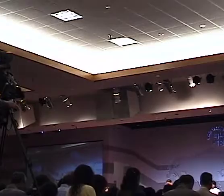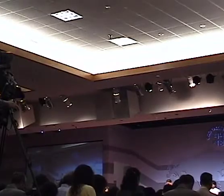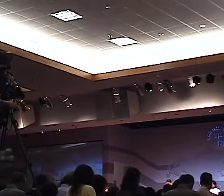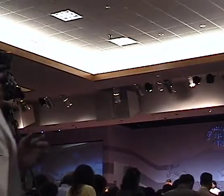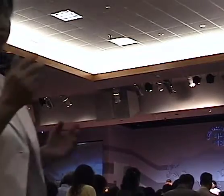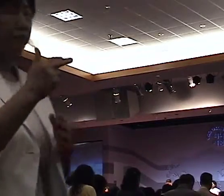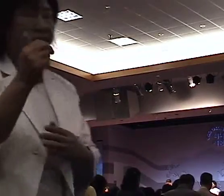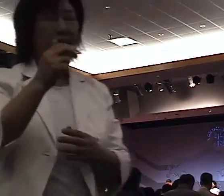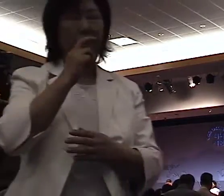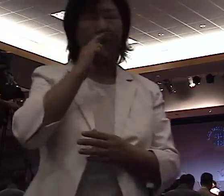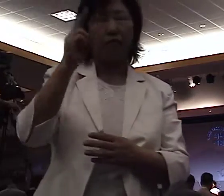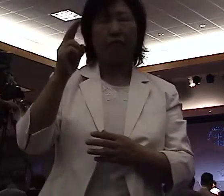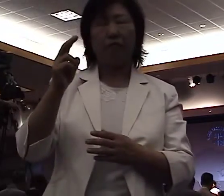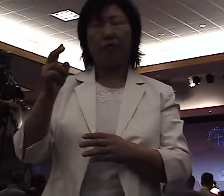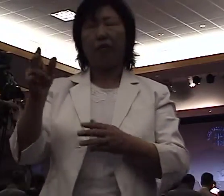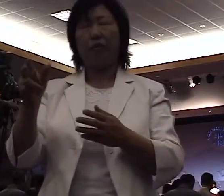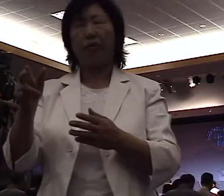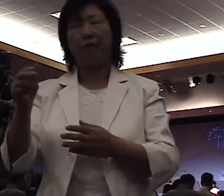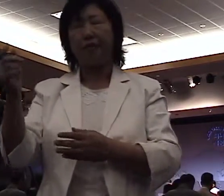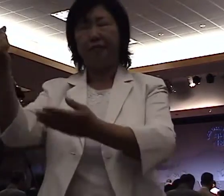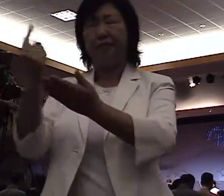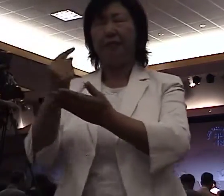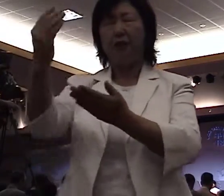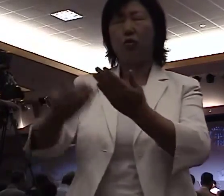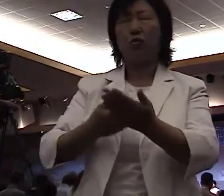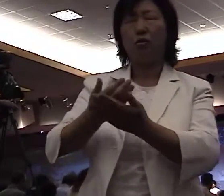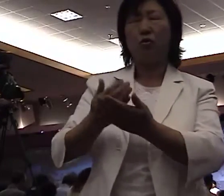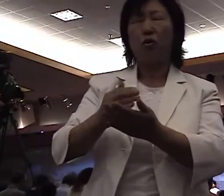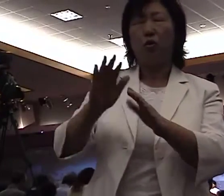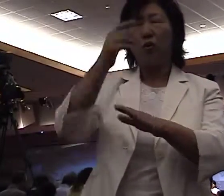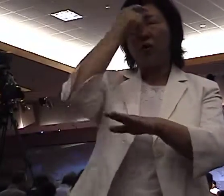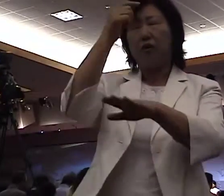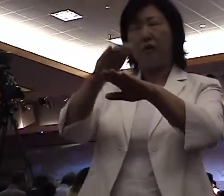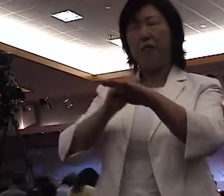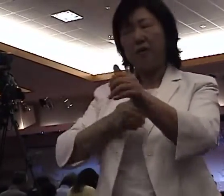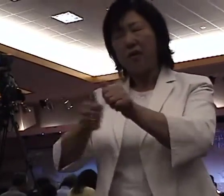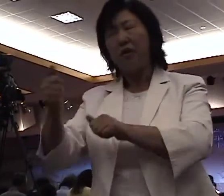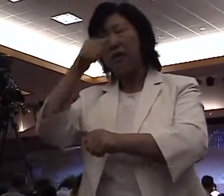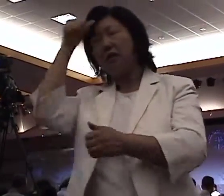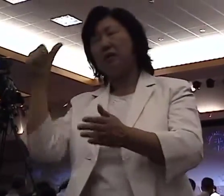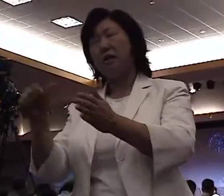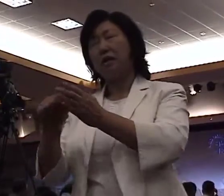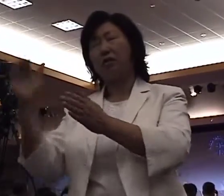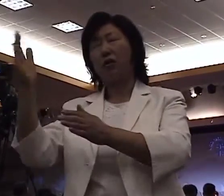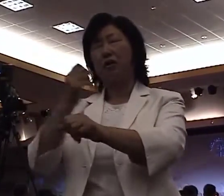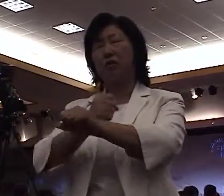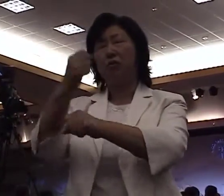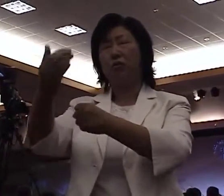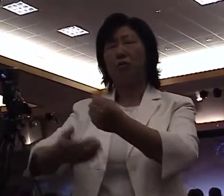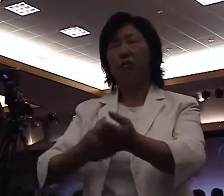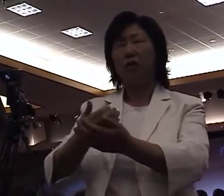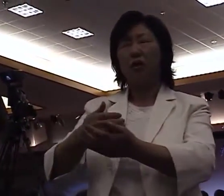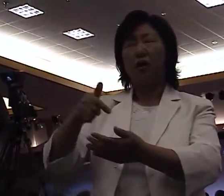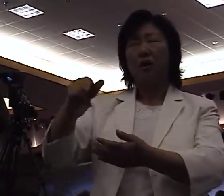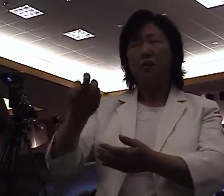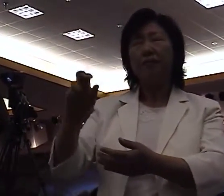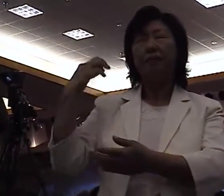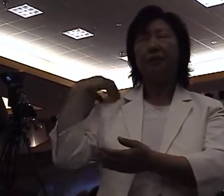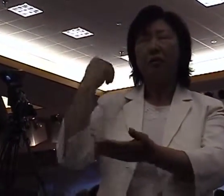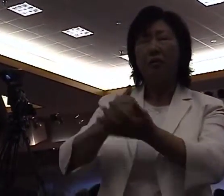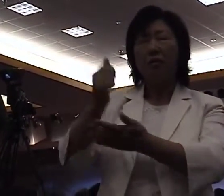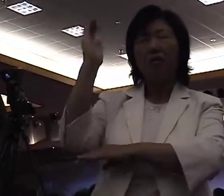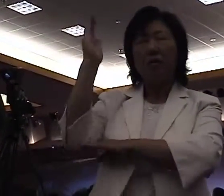주여 오늘도 임재하여 주옵소서. 오늘 예배로 승리의 인생들이 되게 하여 주옵소서. 김수 목사님 말씀